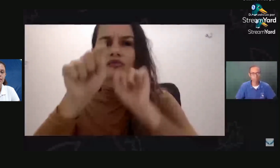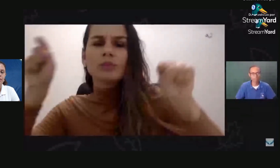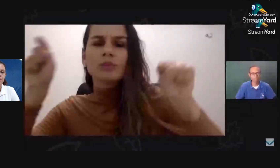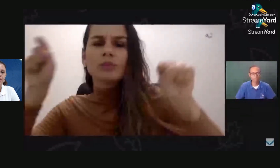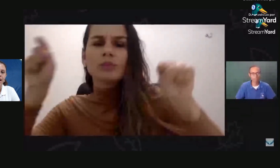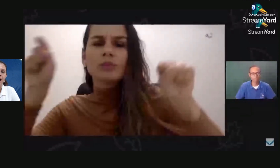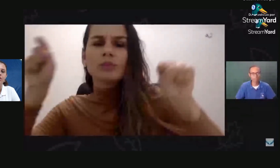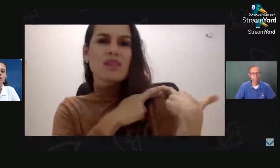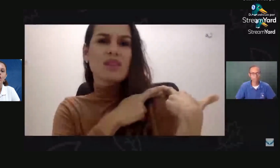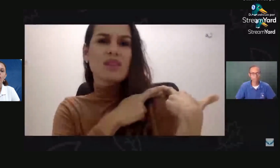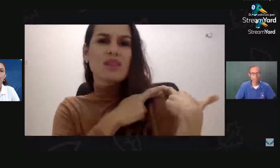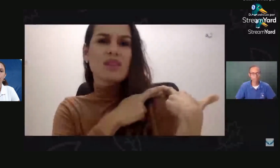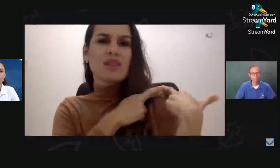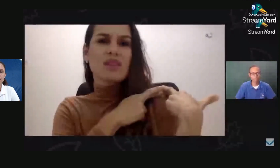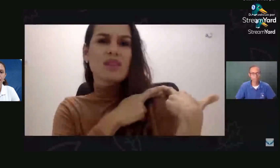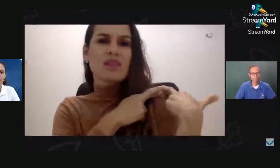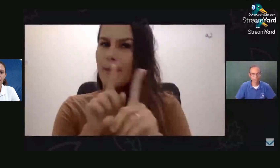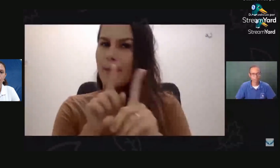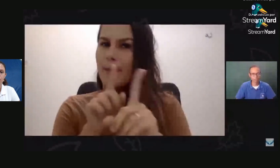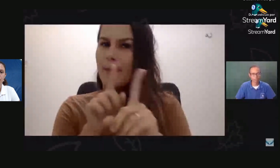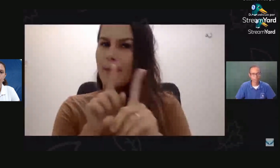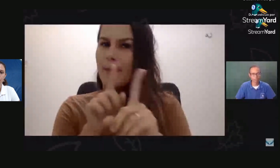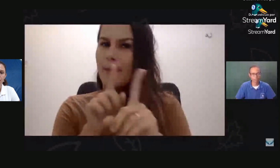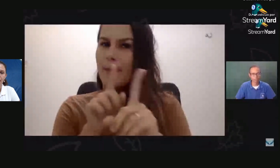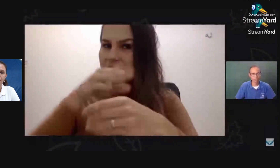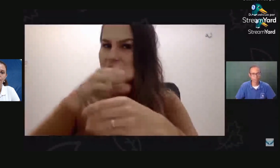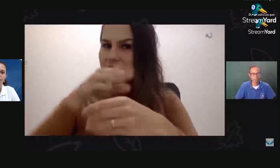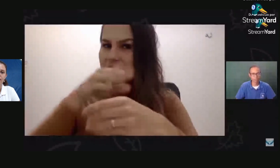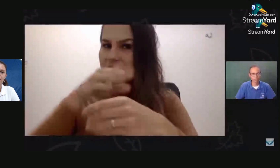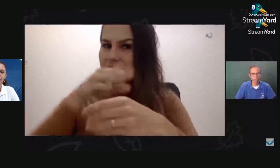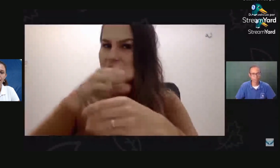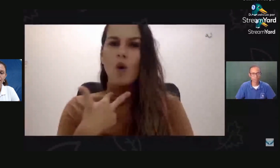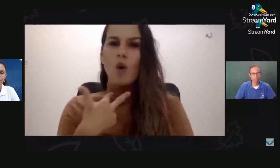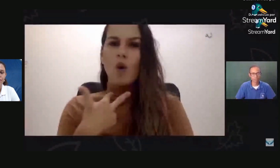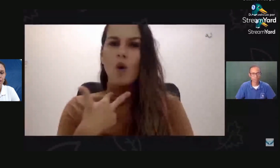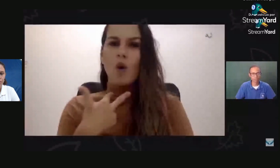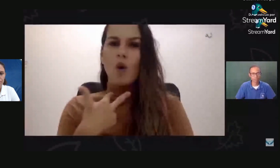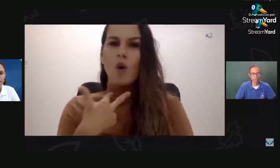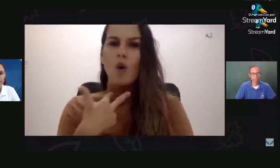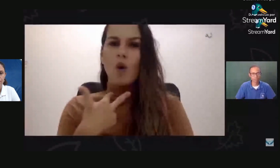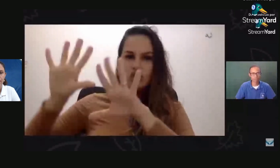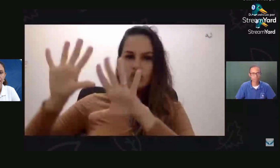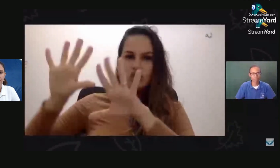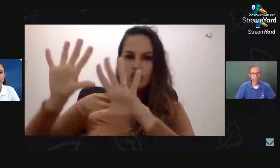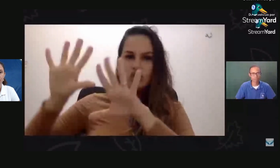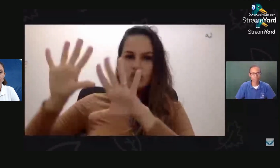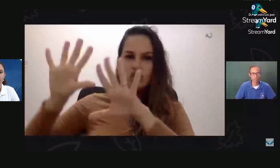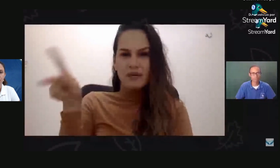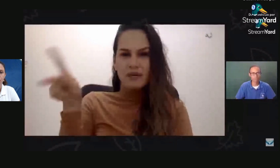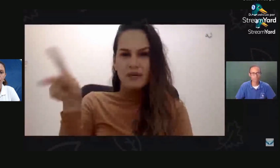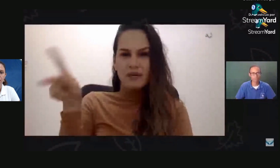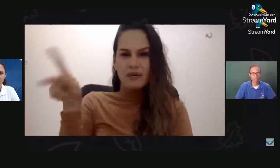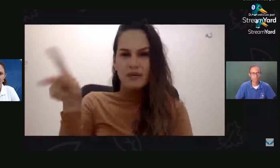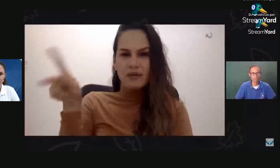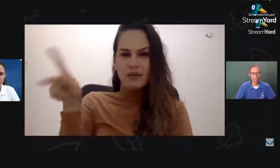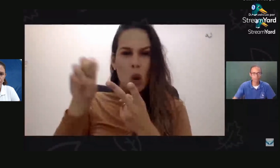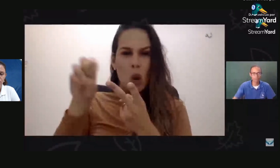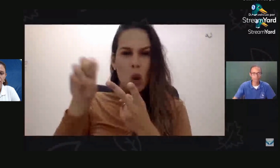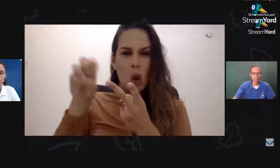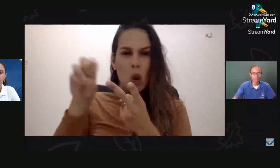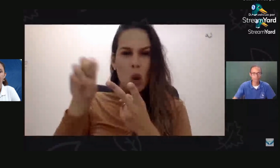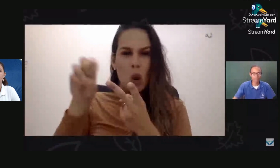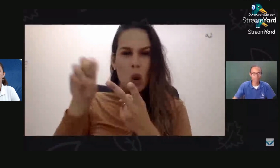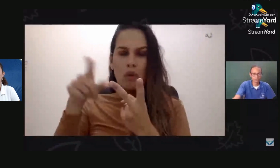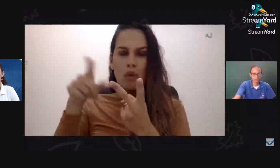pela acessibilidade, busquem então os responsáveis e vão mesmo, né, entram dentro da escola e não